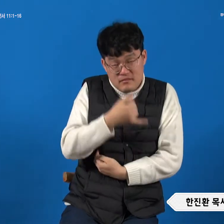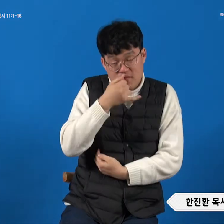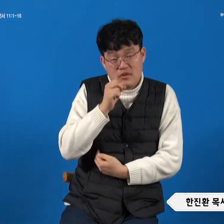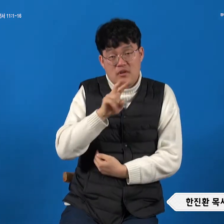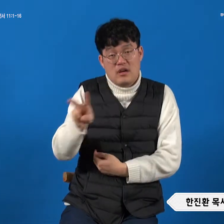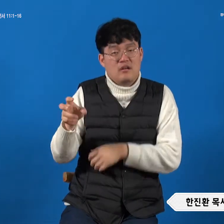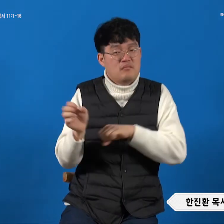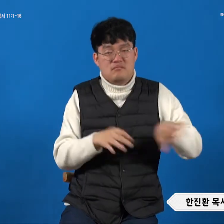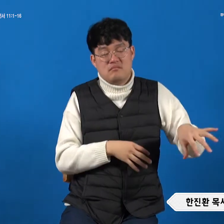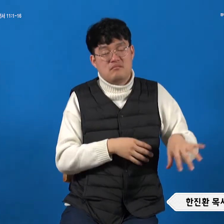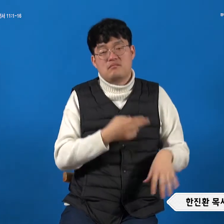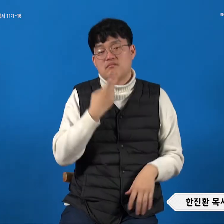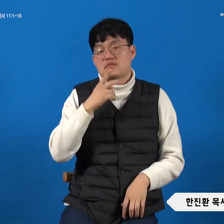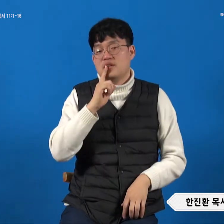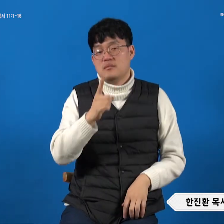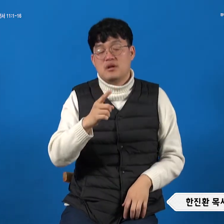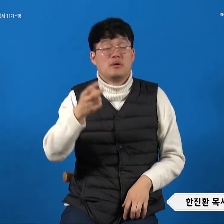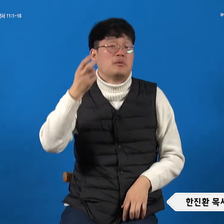됩니다.